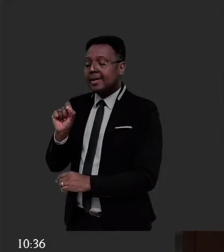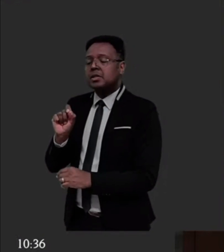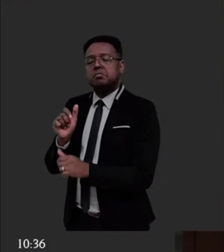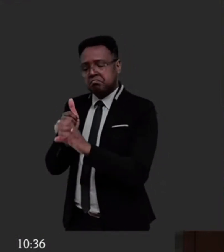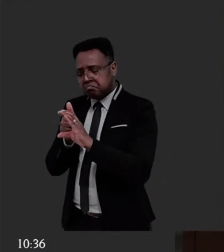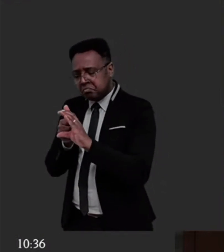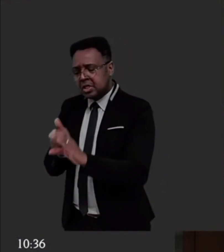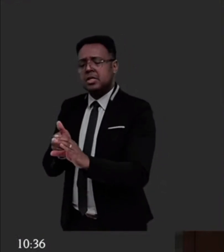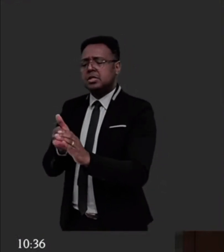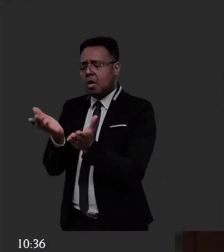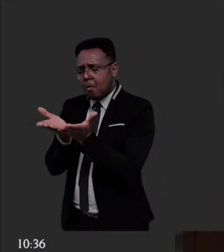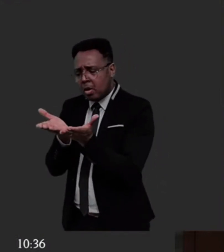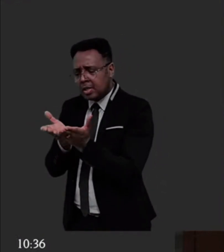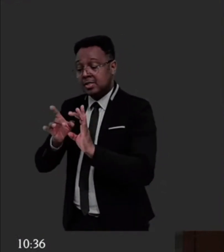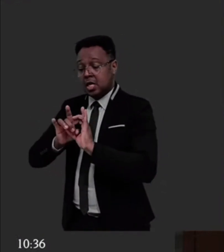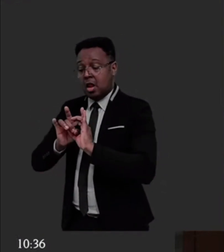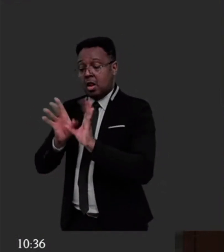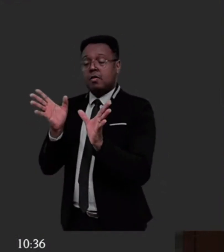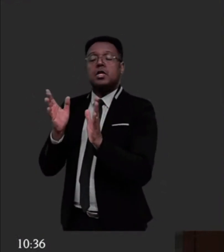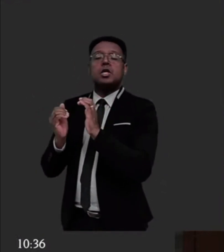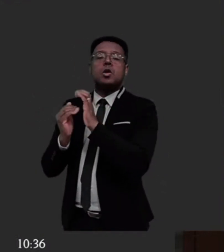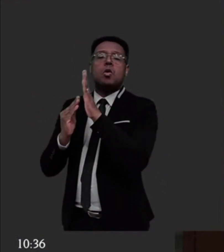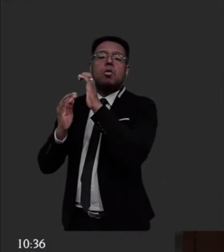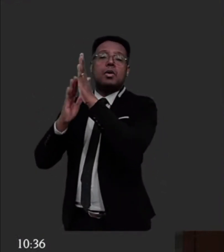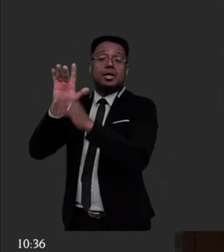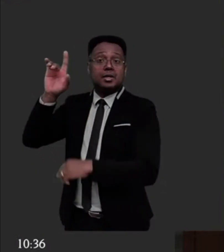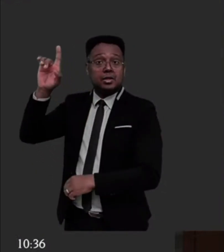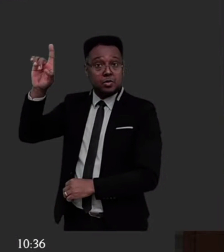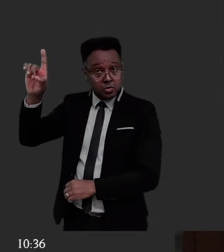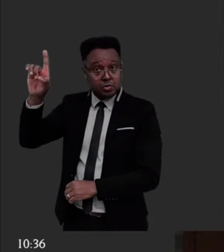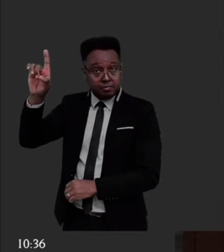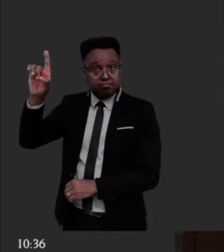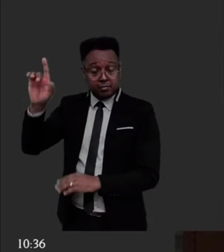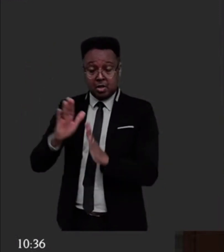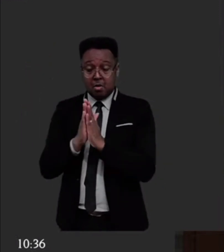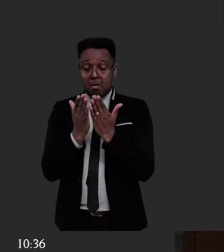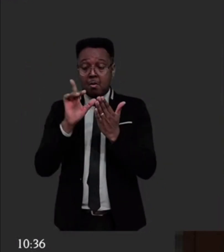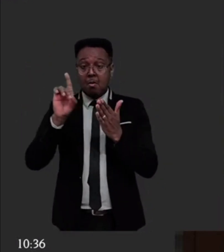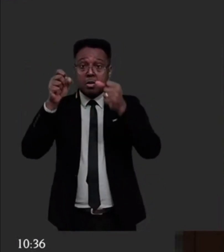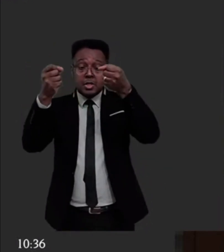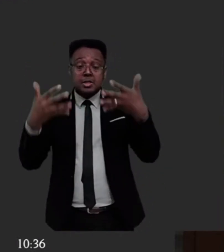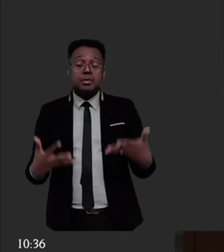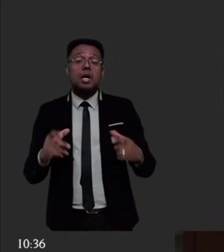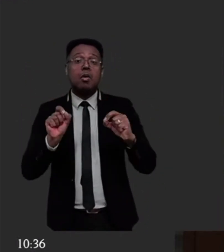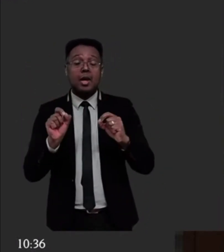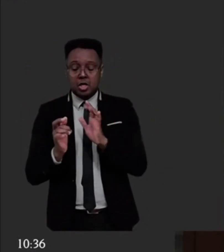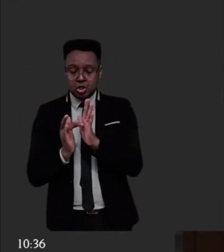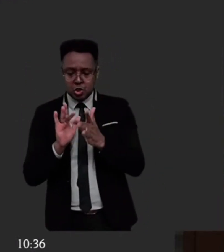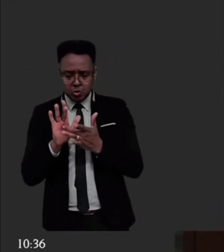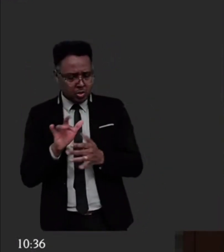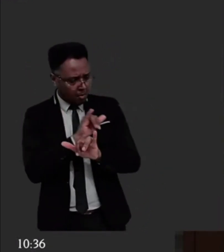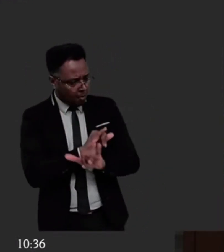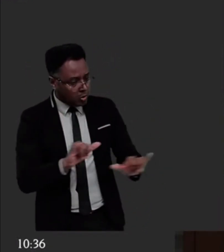mal. Disse Jesus: não deis as coisas santas aos cães e nem as vossas pérolas